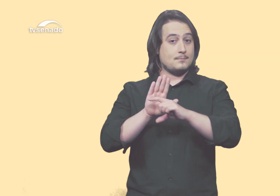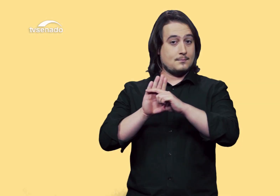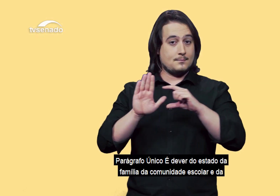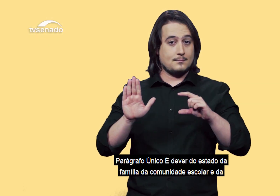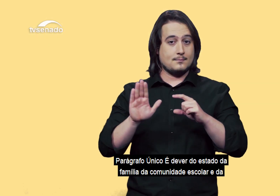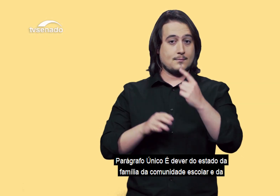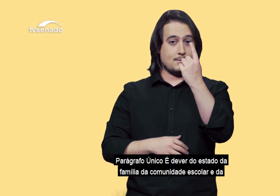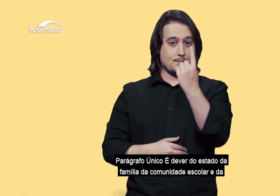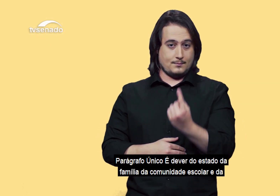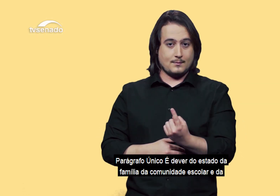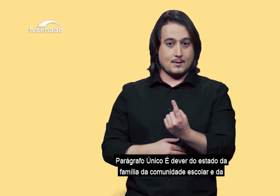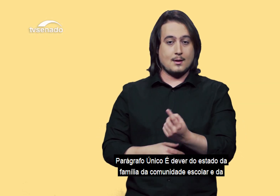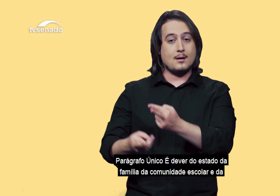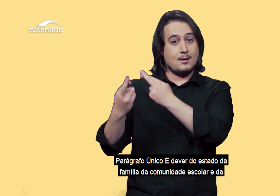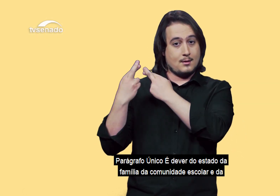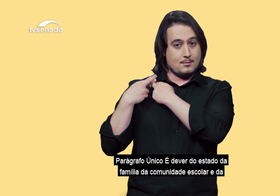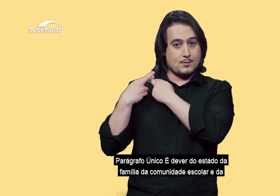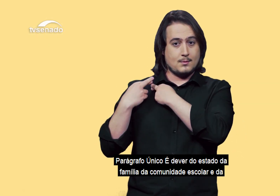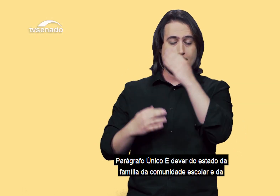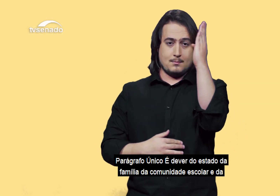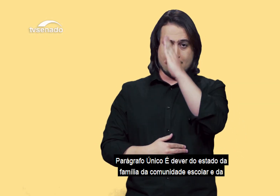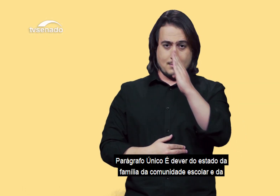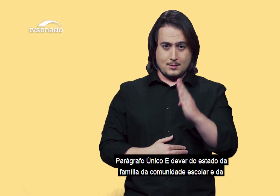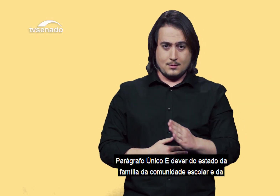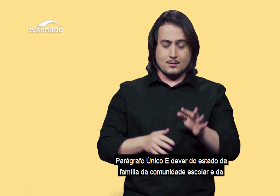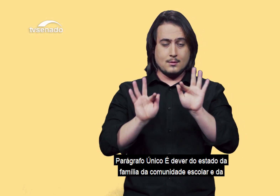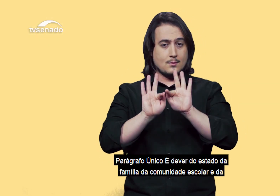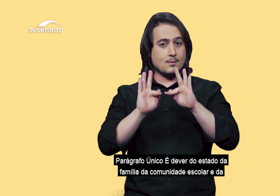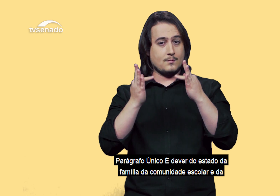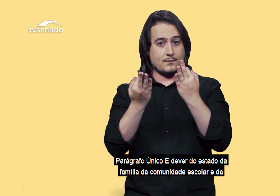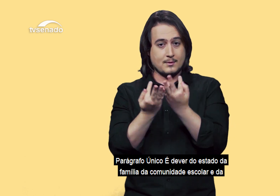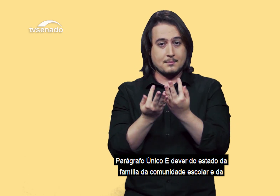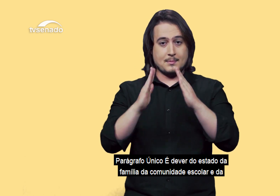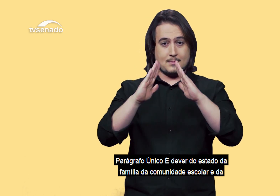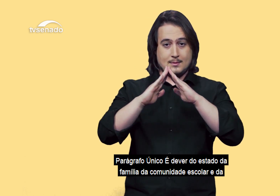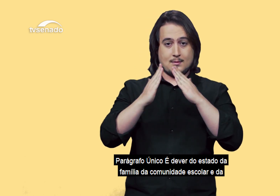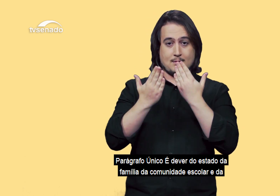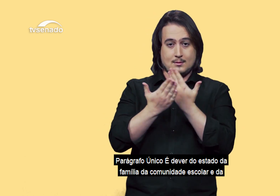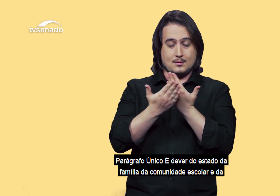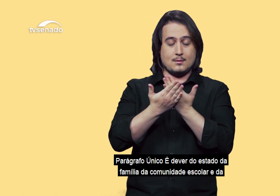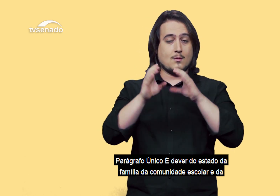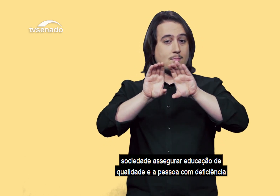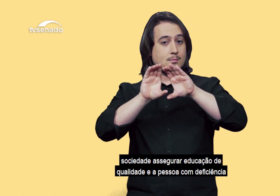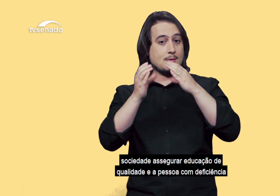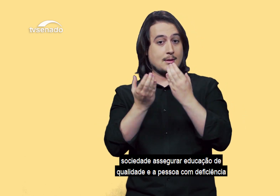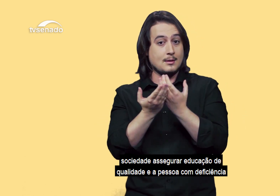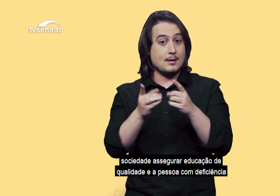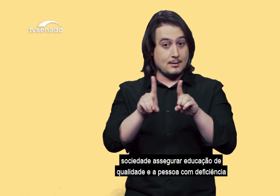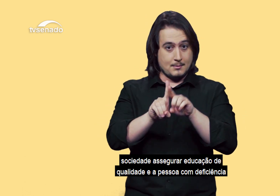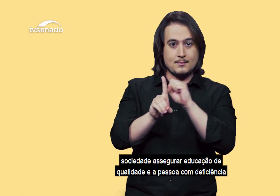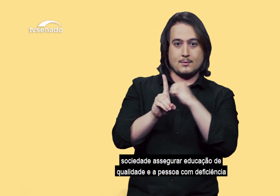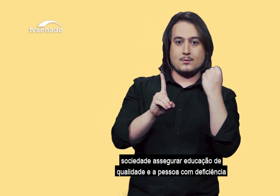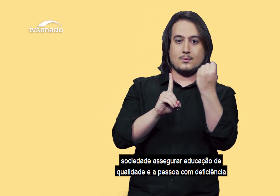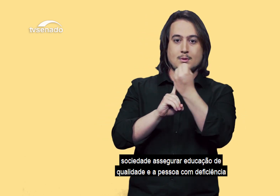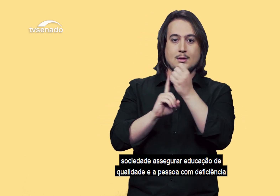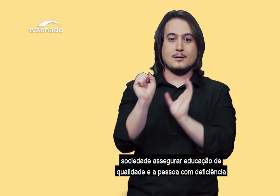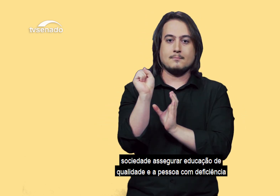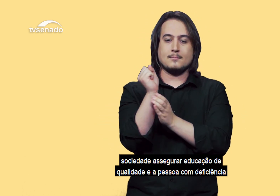Parágrafo único. É dever do Estado, da família, da comunidade escolar e da sociedade